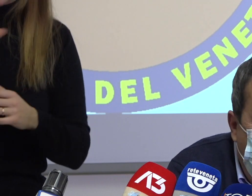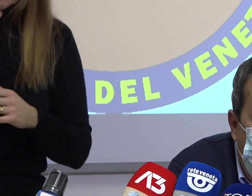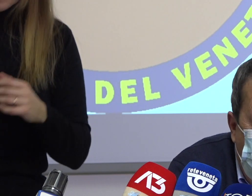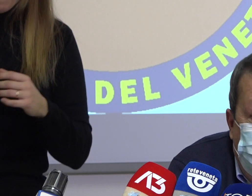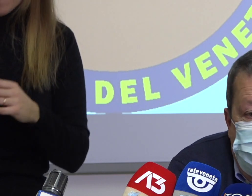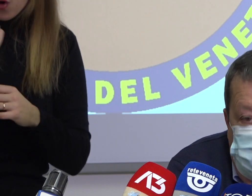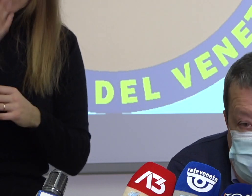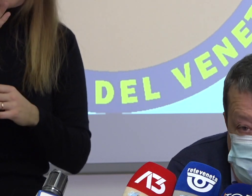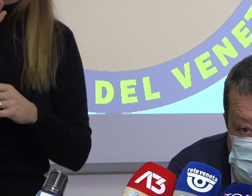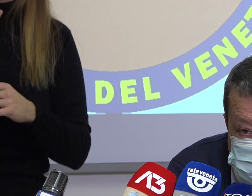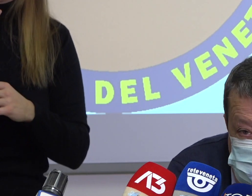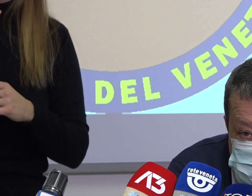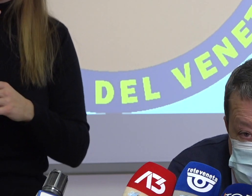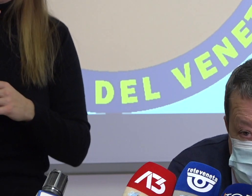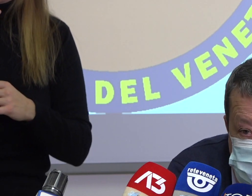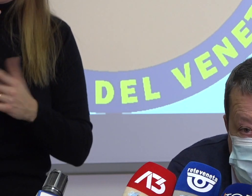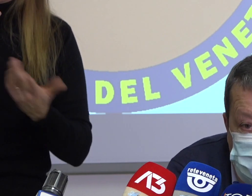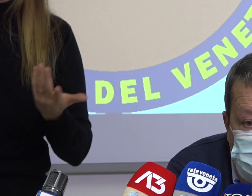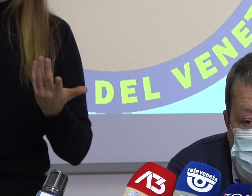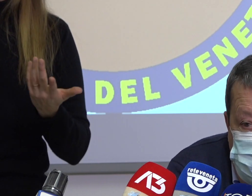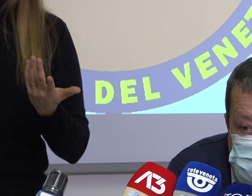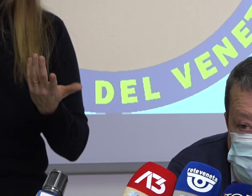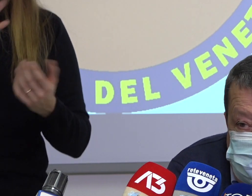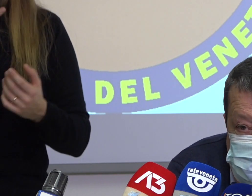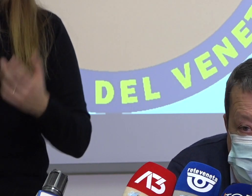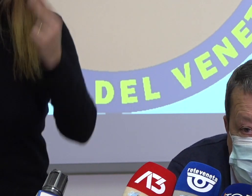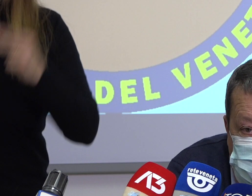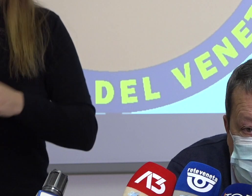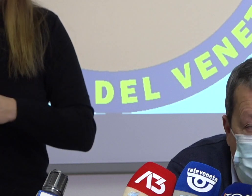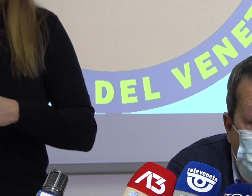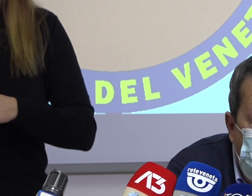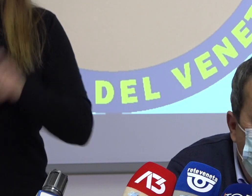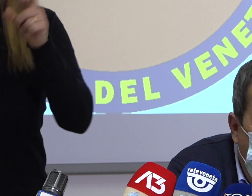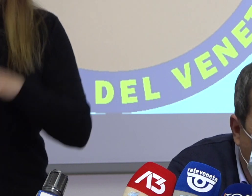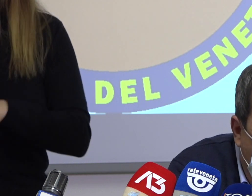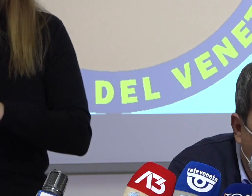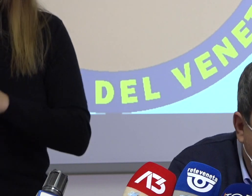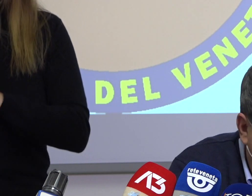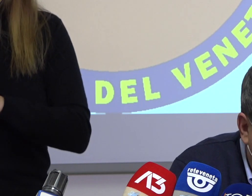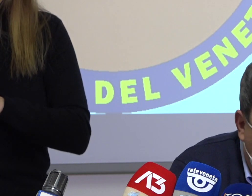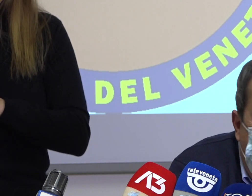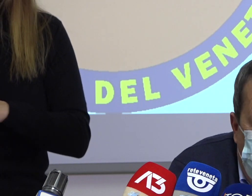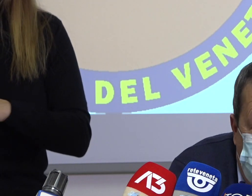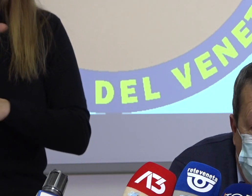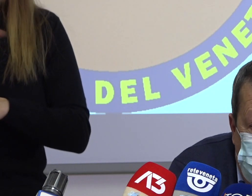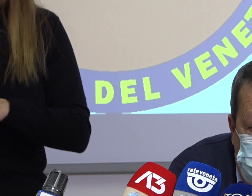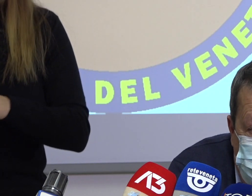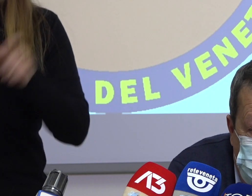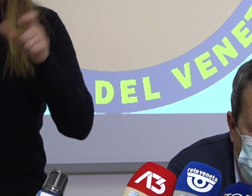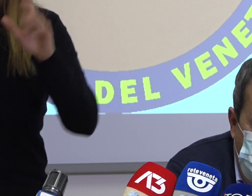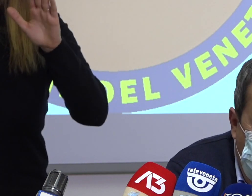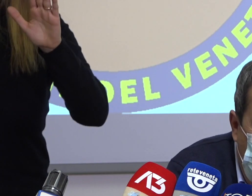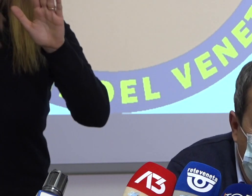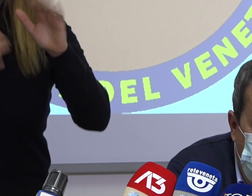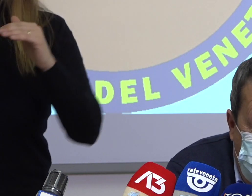di 5.000 fa 500 morti. Quindi 500 persone con meno di 70 anni sono morte